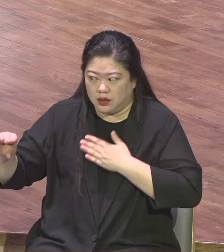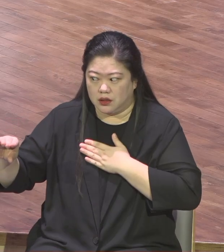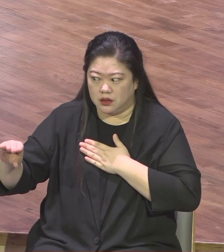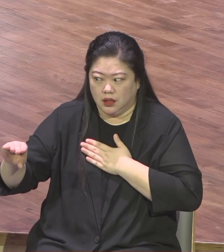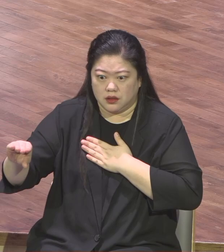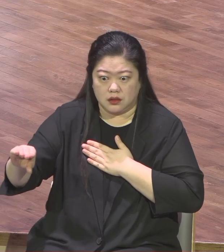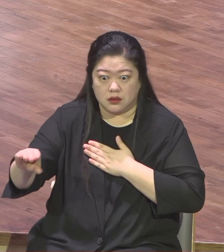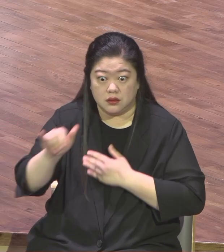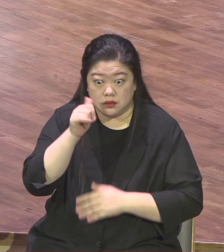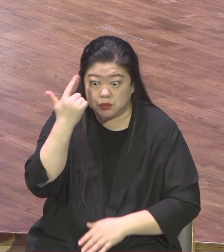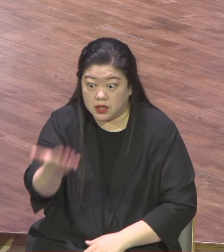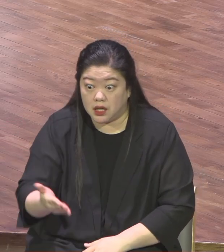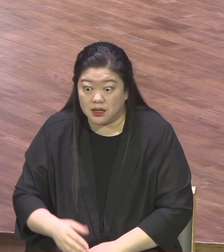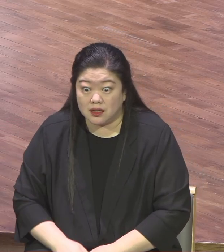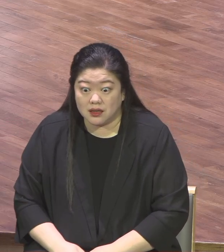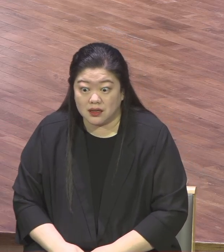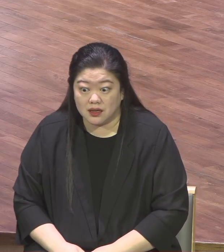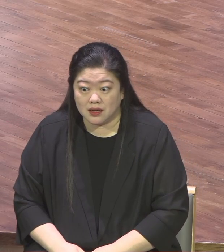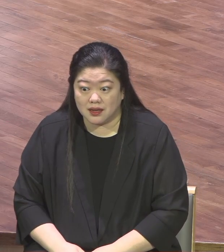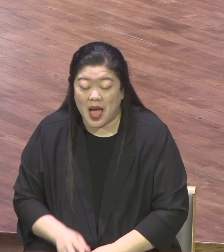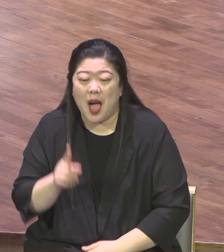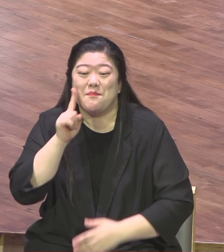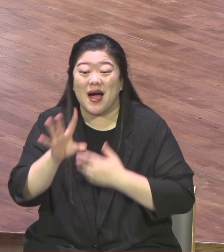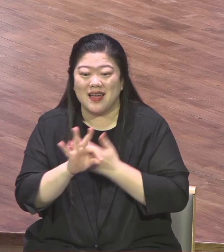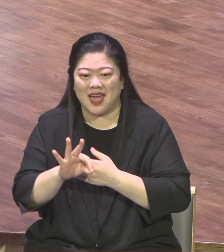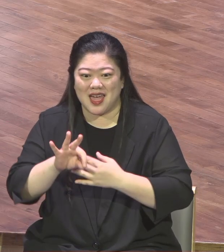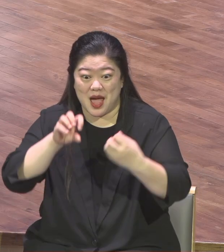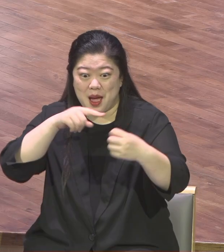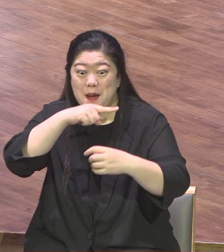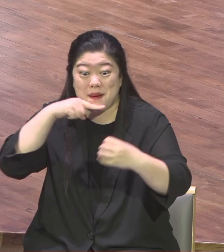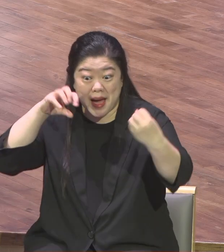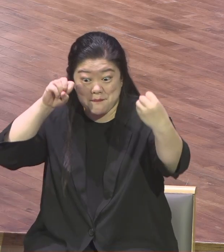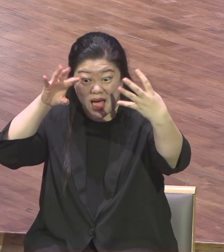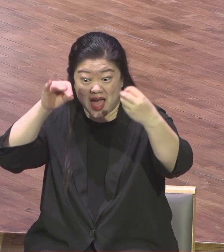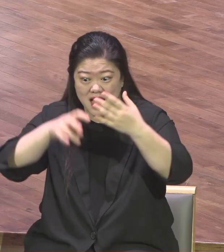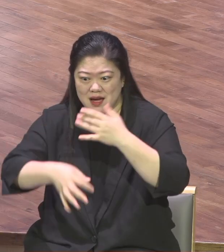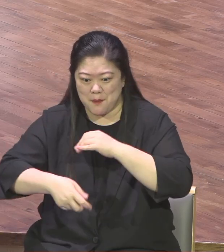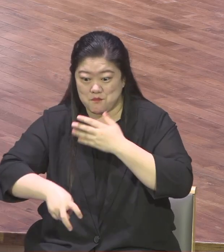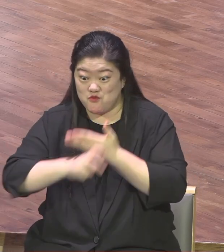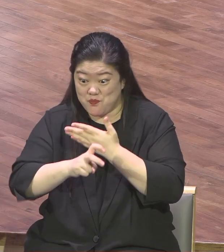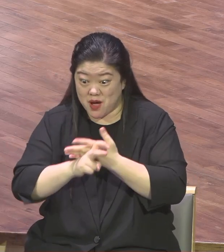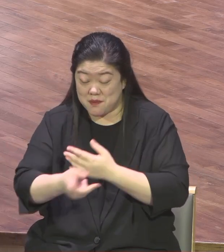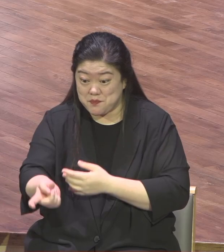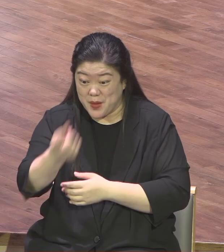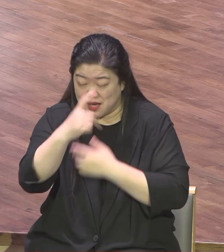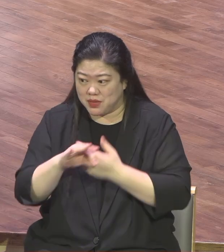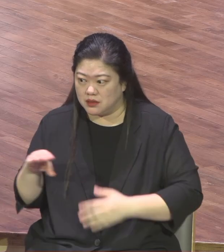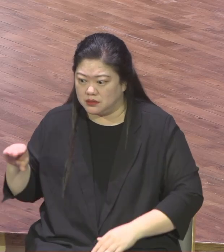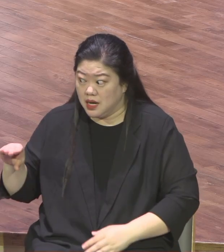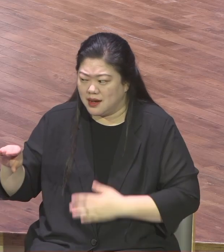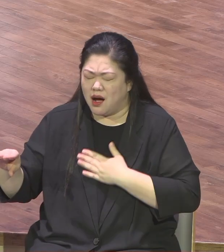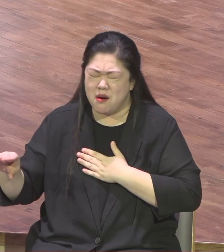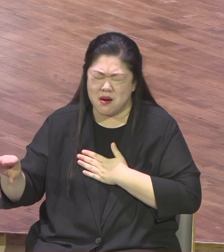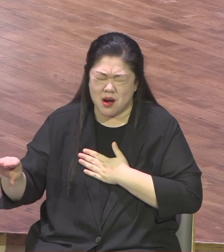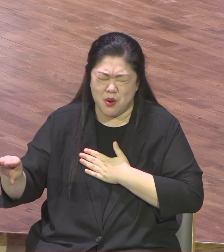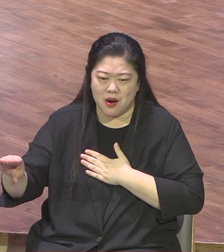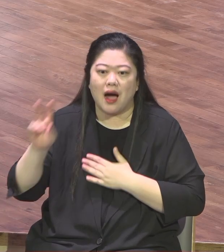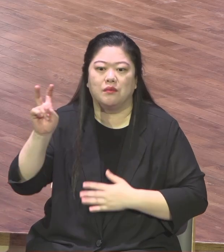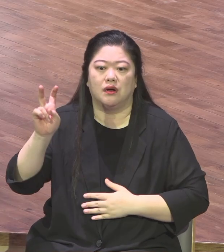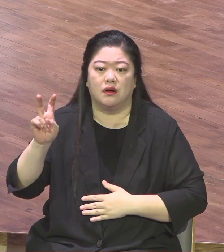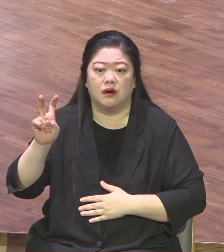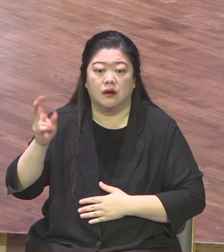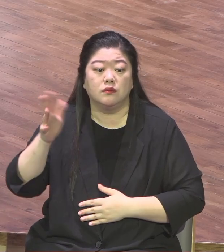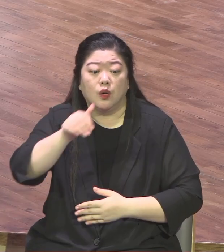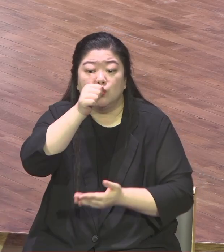앞에 있으면 좀 약간 쫄리지요. 잘못 뭐 위반한 것도 아닌데 경찰서가 있으면 약간 쫄려요.